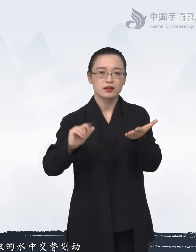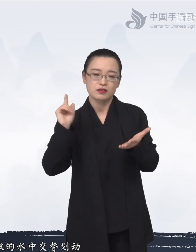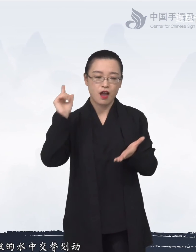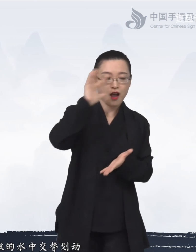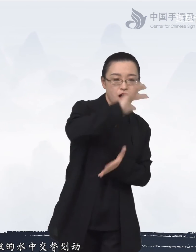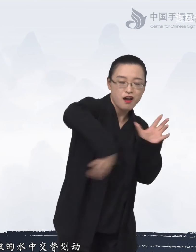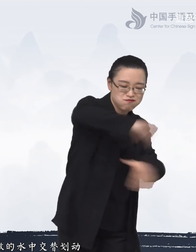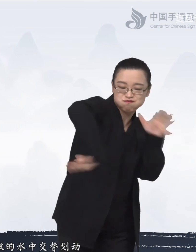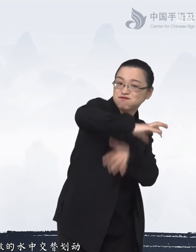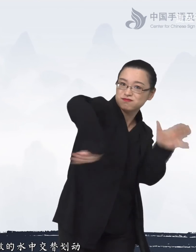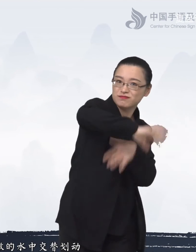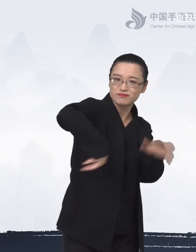中交替滑动。